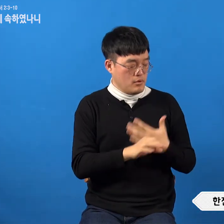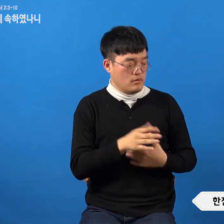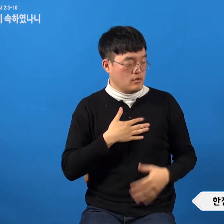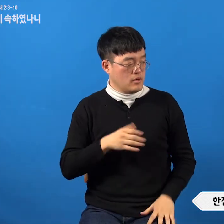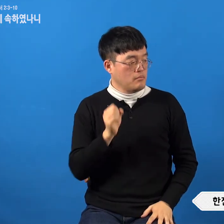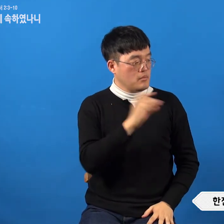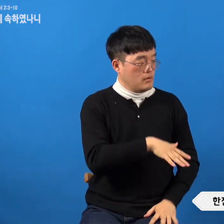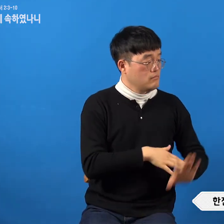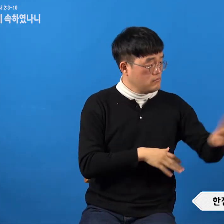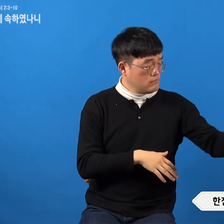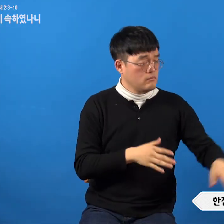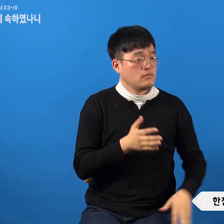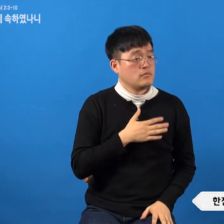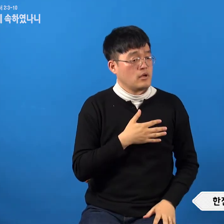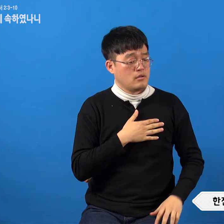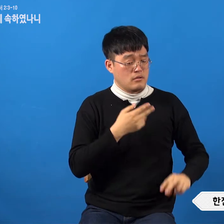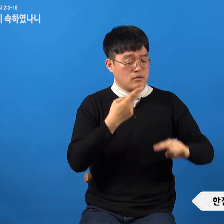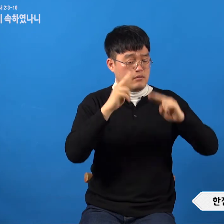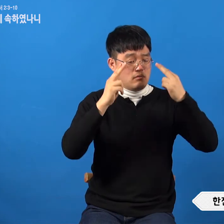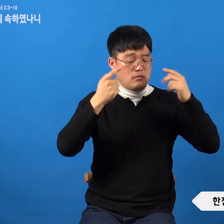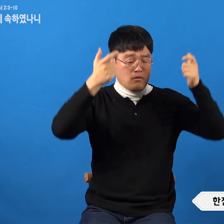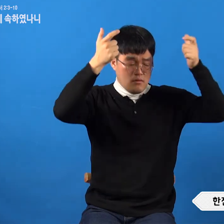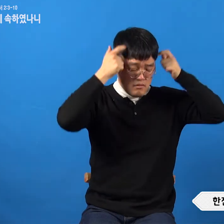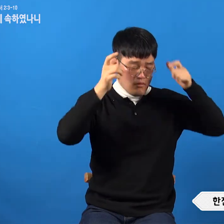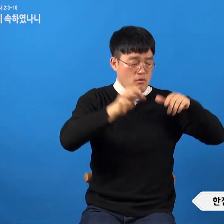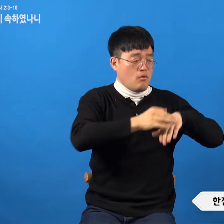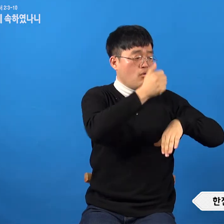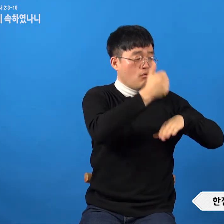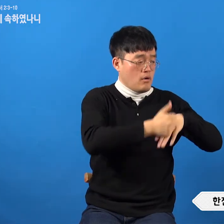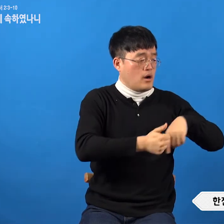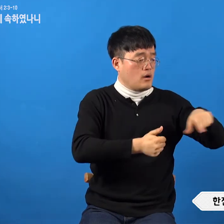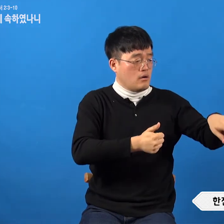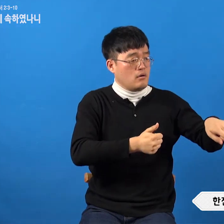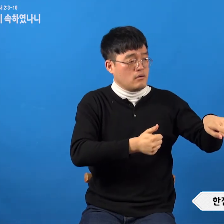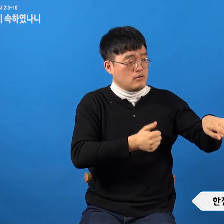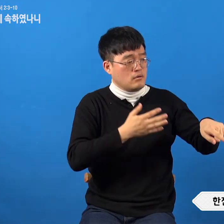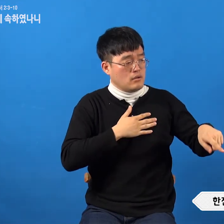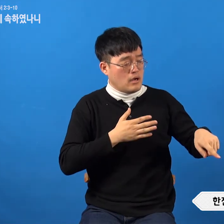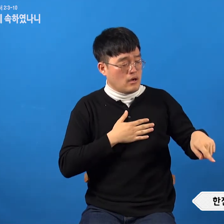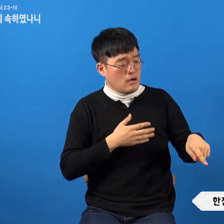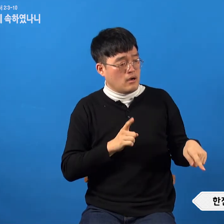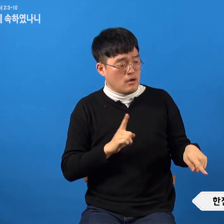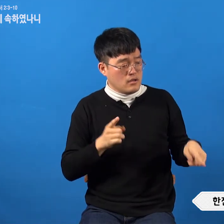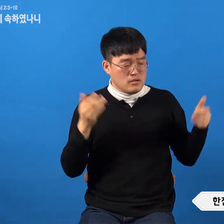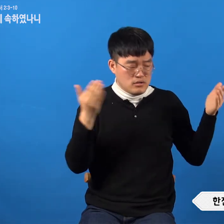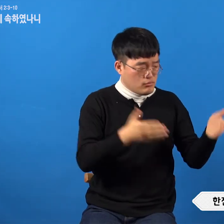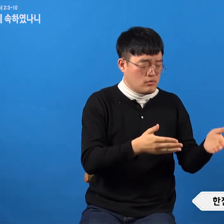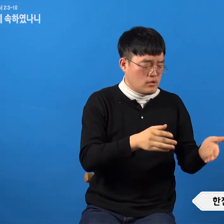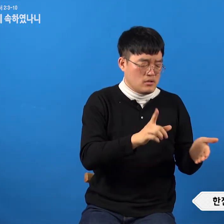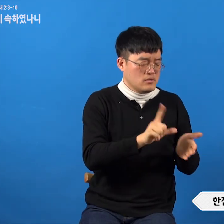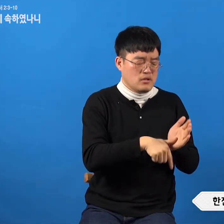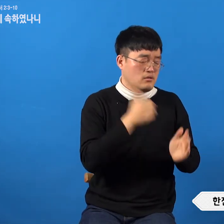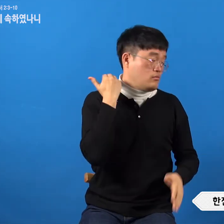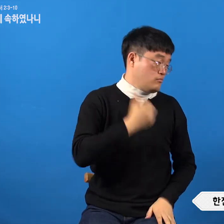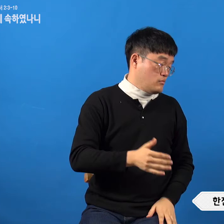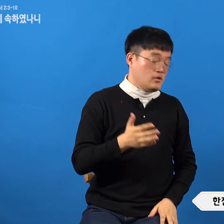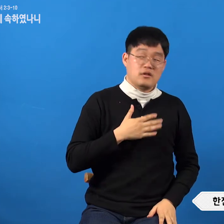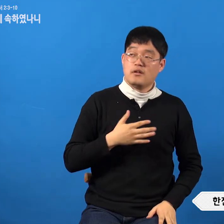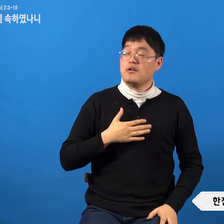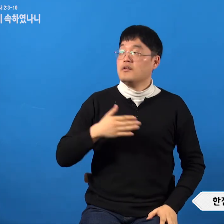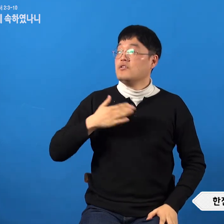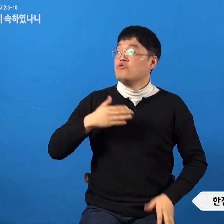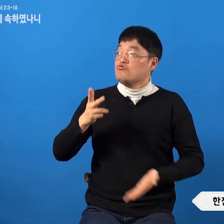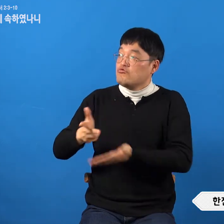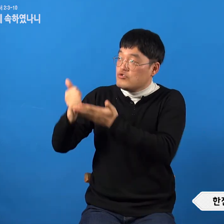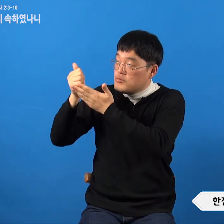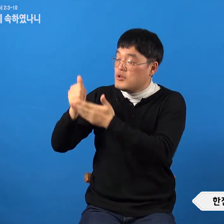나는 그런 사소한 일에 신경 쓸 시간이 없노라. 나는 나의 전 삶을 좋으신 주님의 복음을 전하는